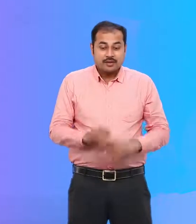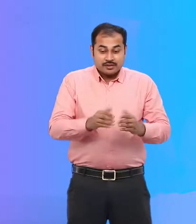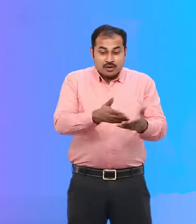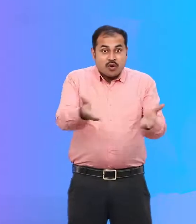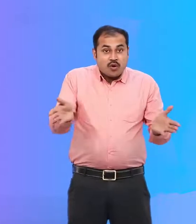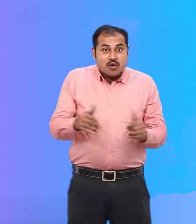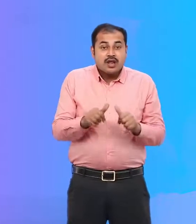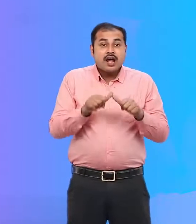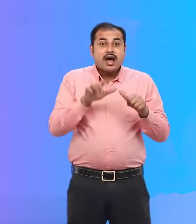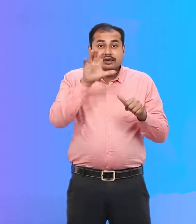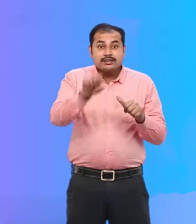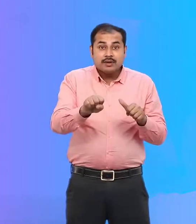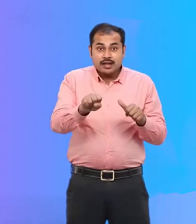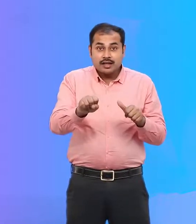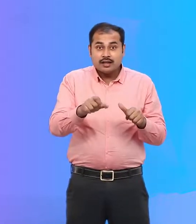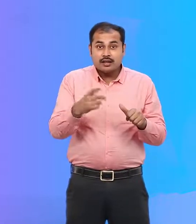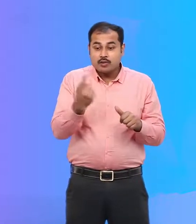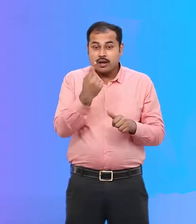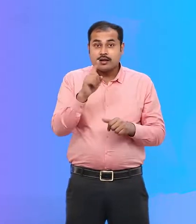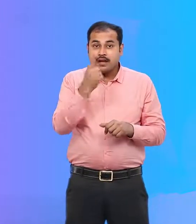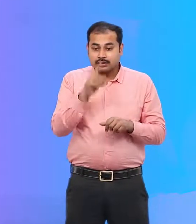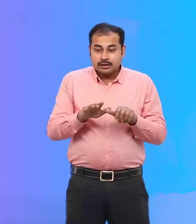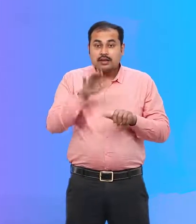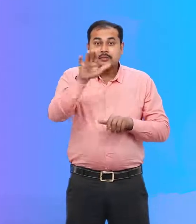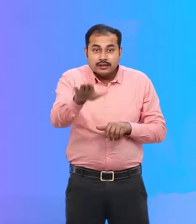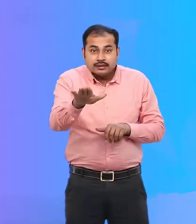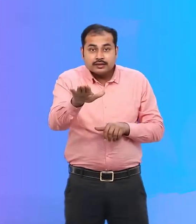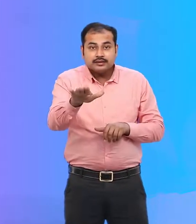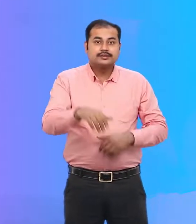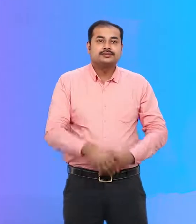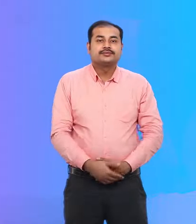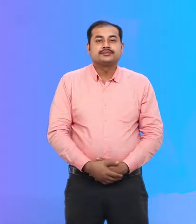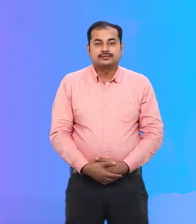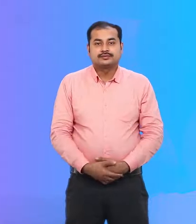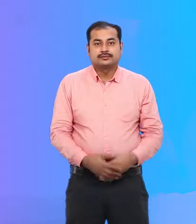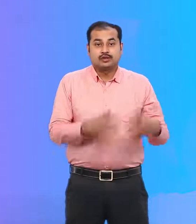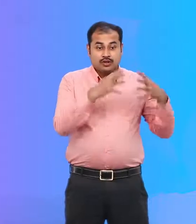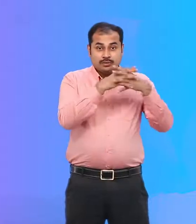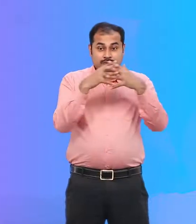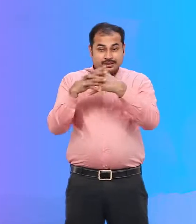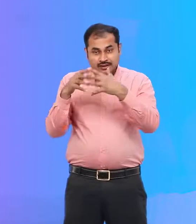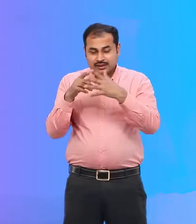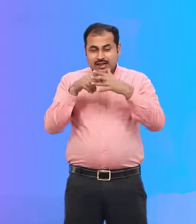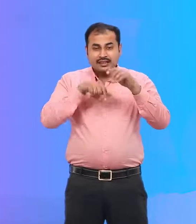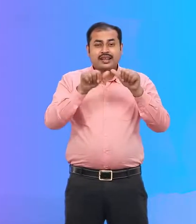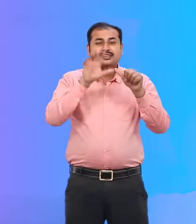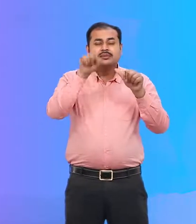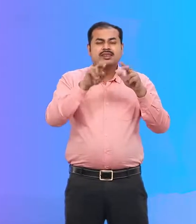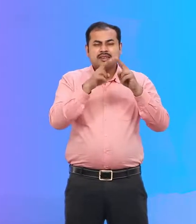को बच्चों विपन्नता का पहला चलन इस वेबसाइट और उपलब्ध सूचनाओं